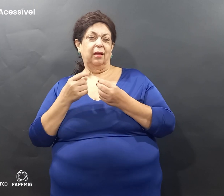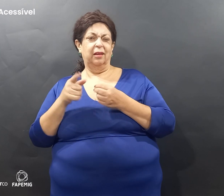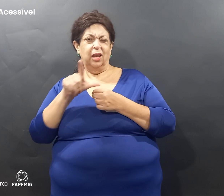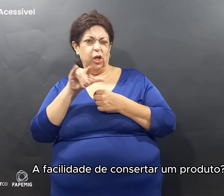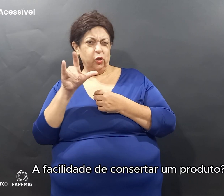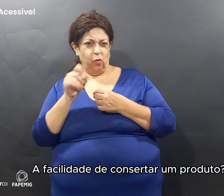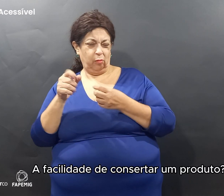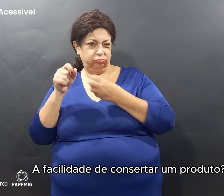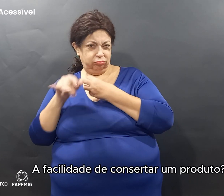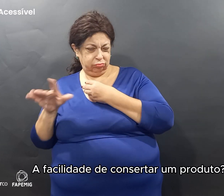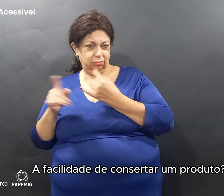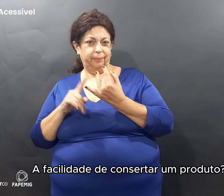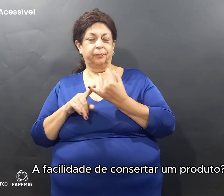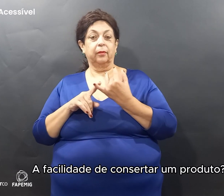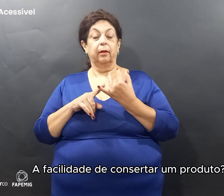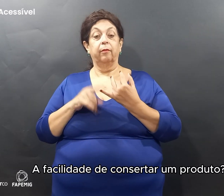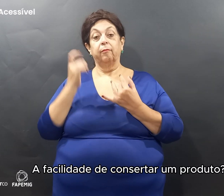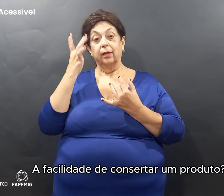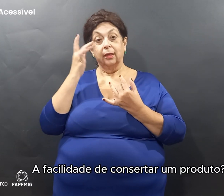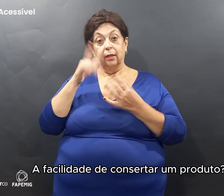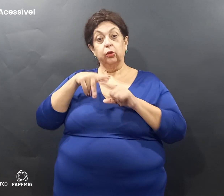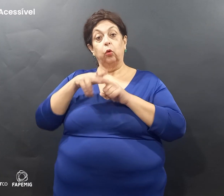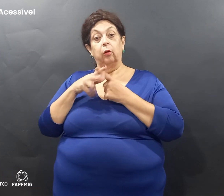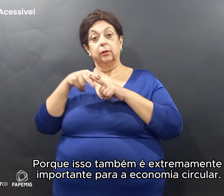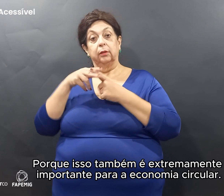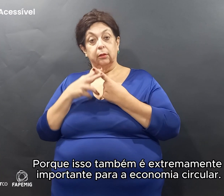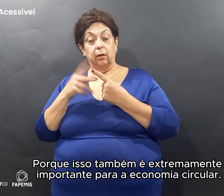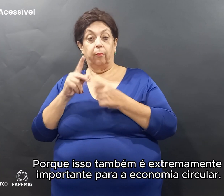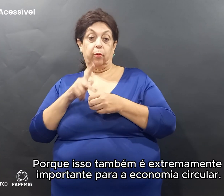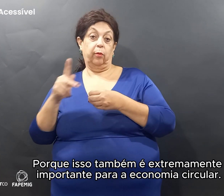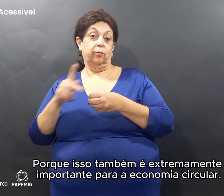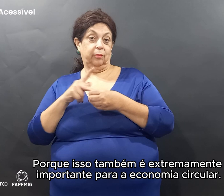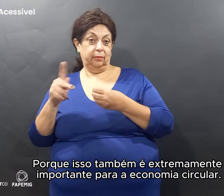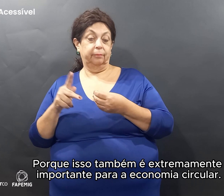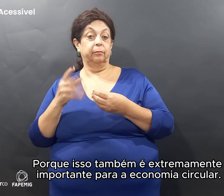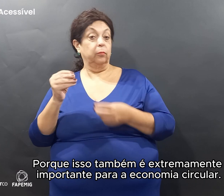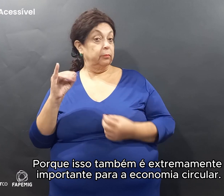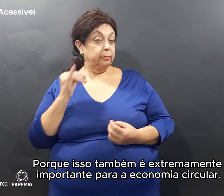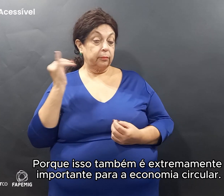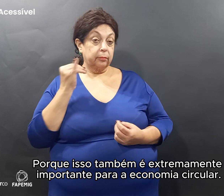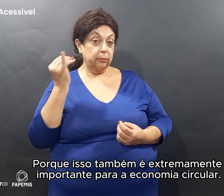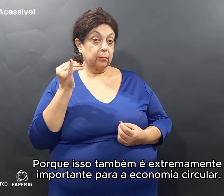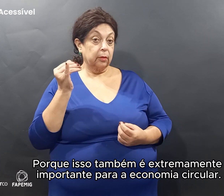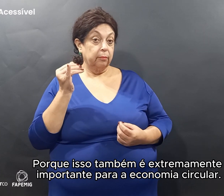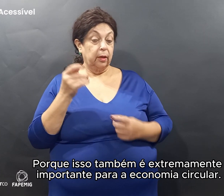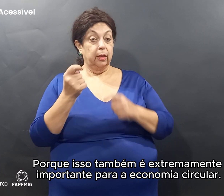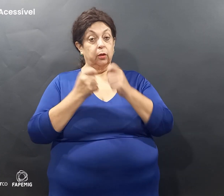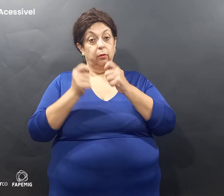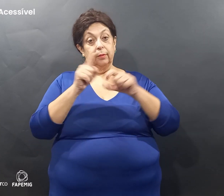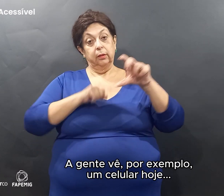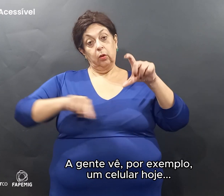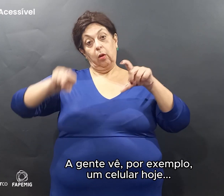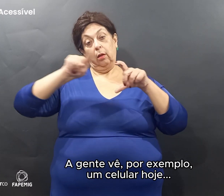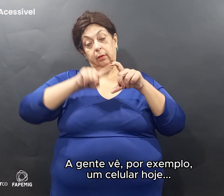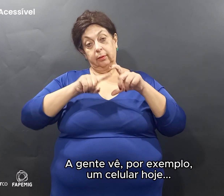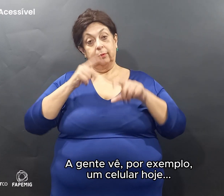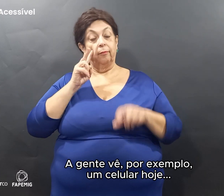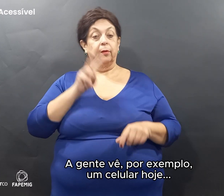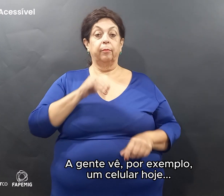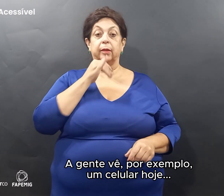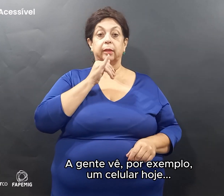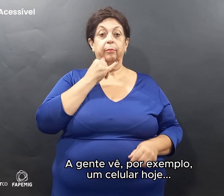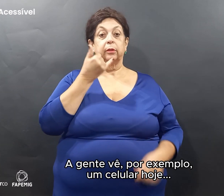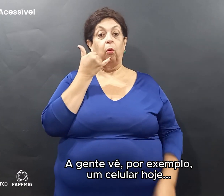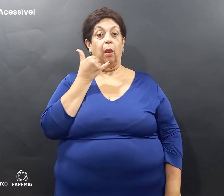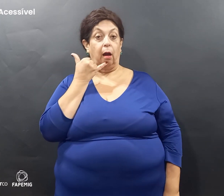produto? A facilidade de consertar um produto, que isso também é extremamente importante para a economia circular. A gente vê, por exemplo,